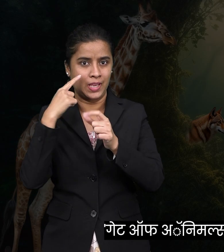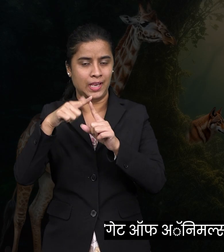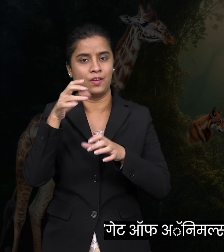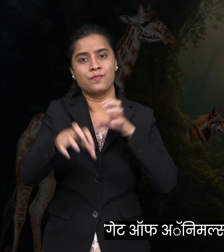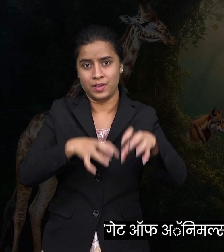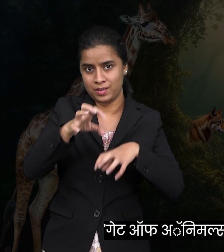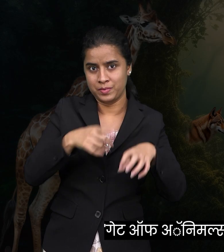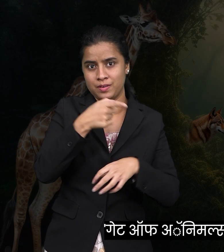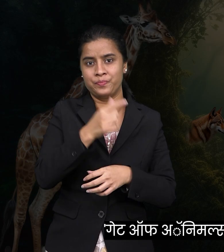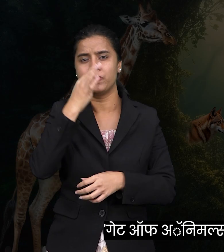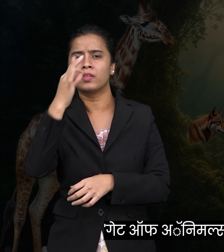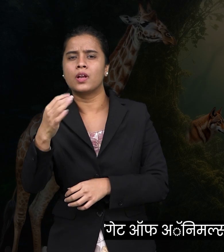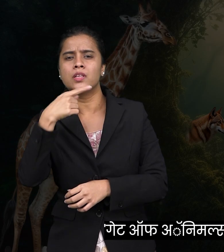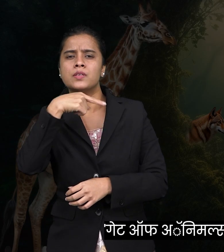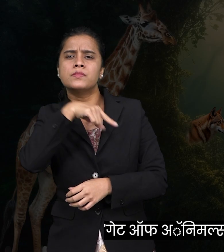विचारले.